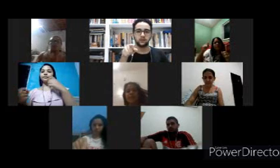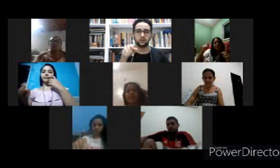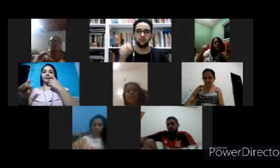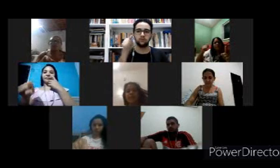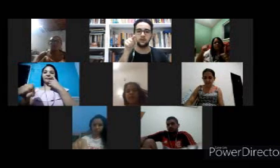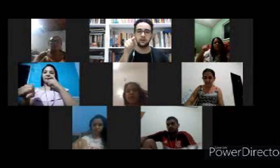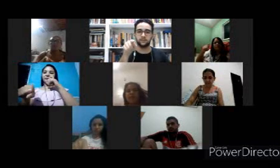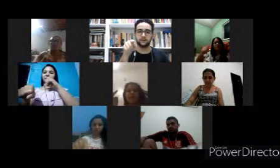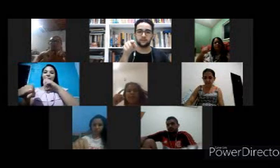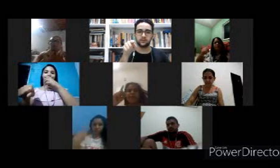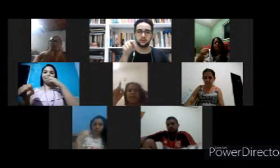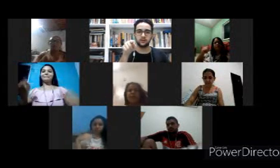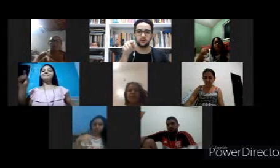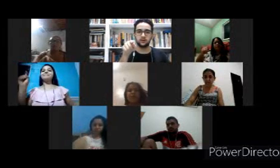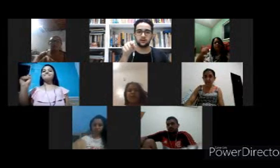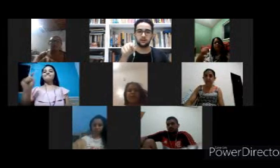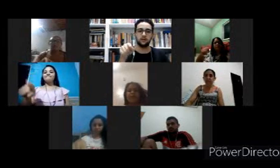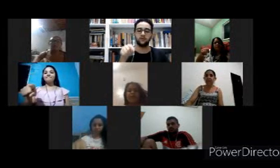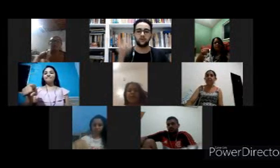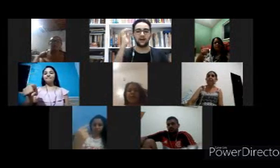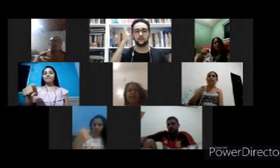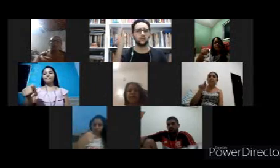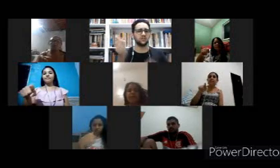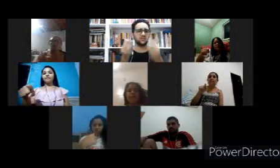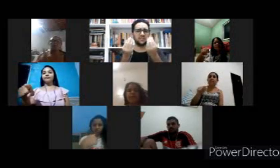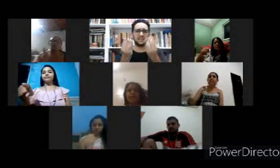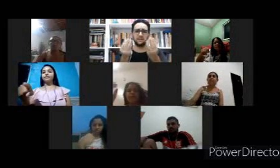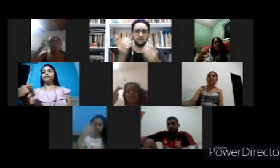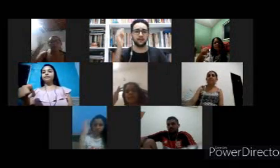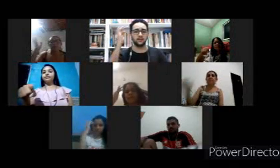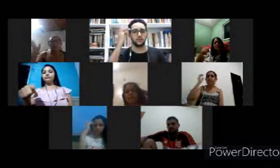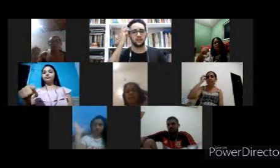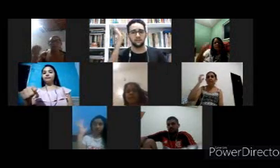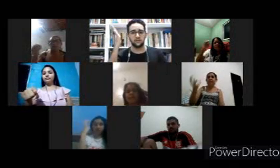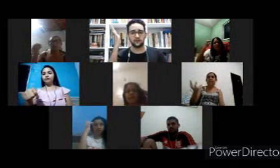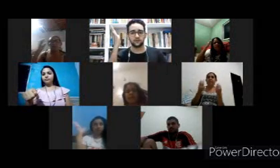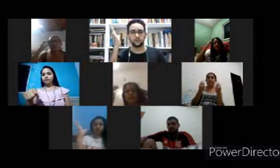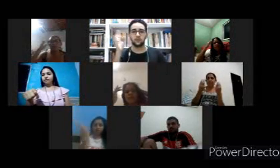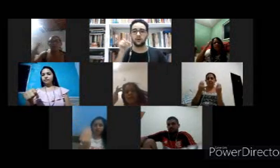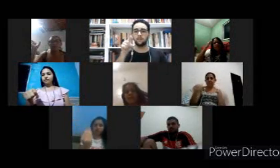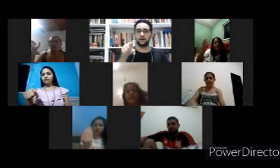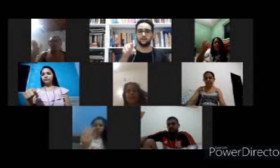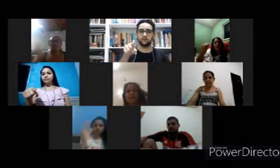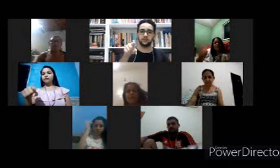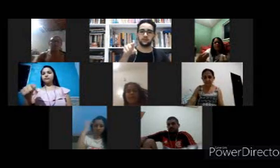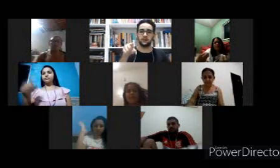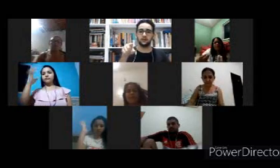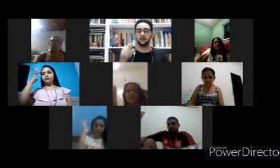só com um. Para você, fácil, extremamente fácil. Para você